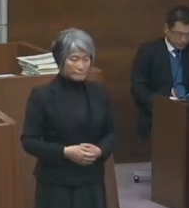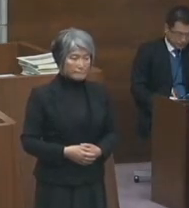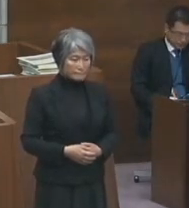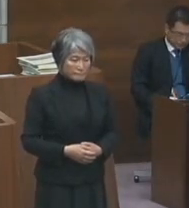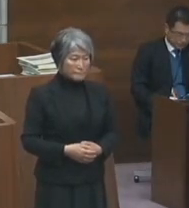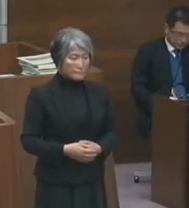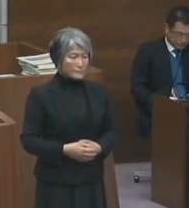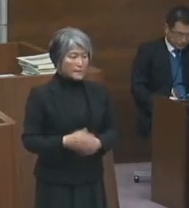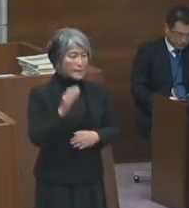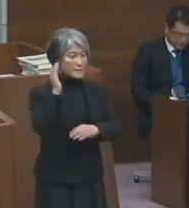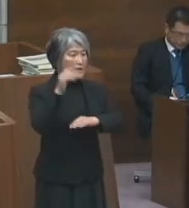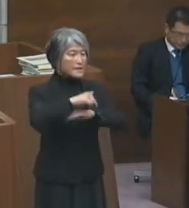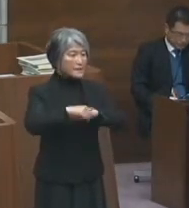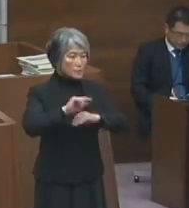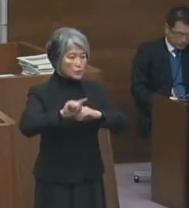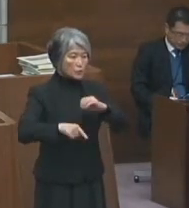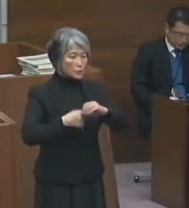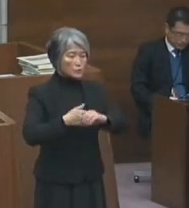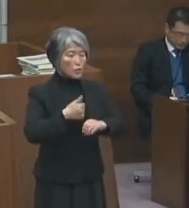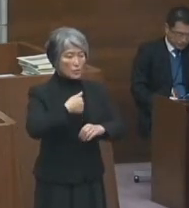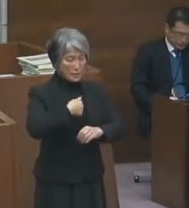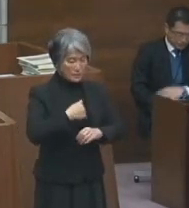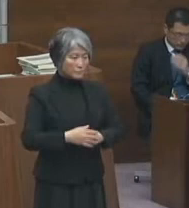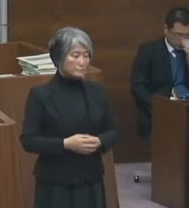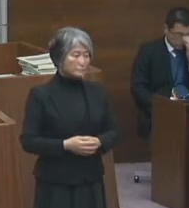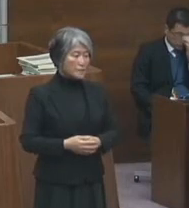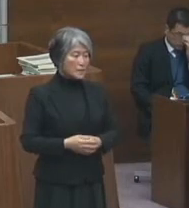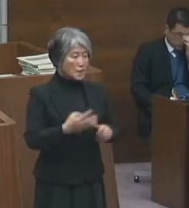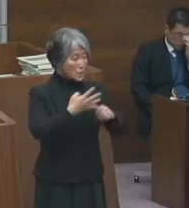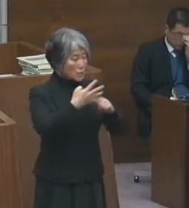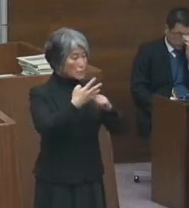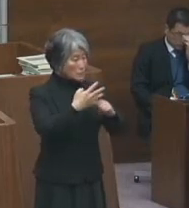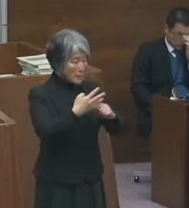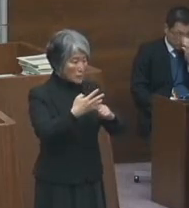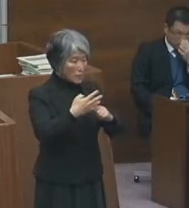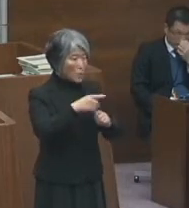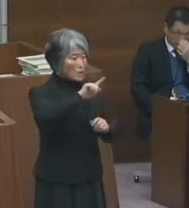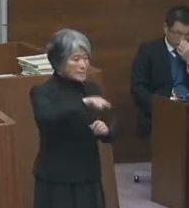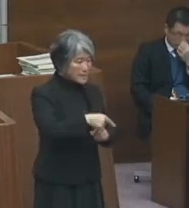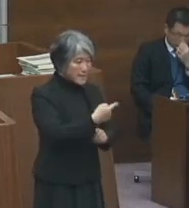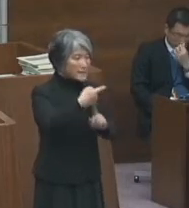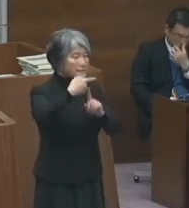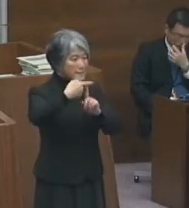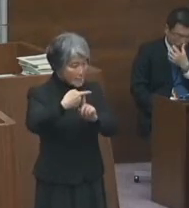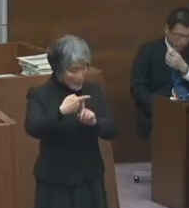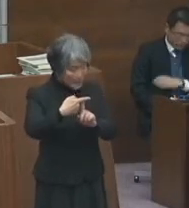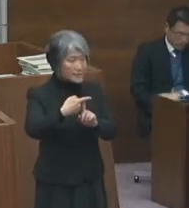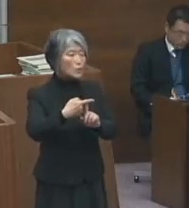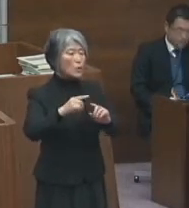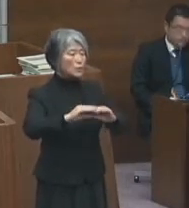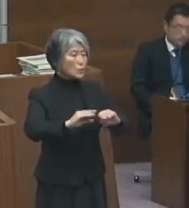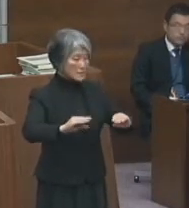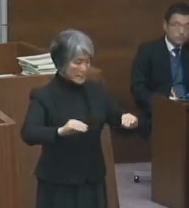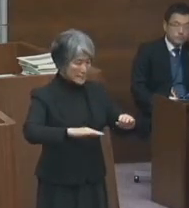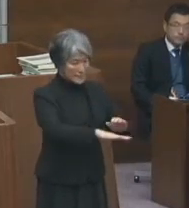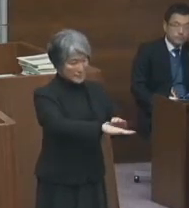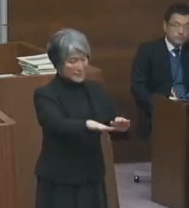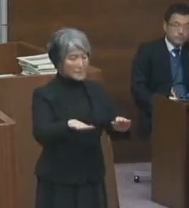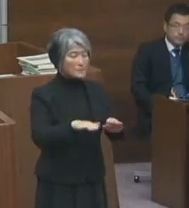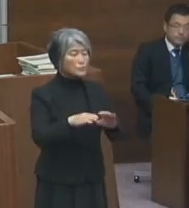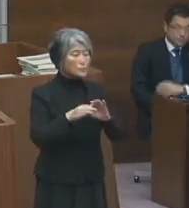政策局長でございます。4項目目 JT 跡地につきまして、1点目2点目と順次お答え申し上げます